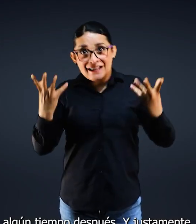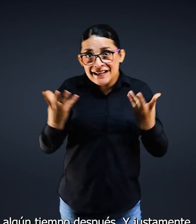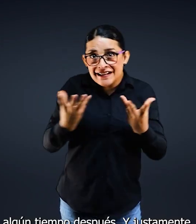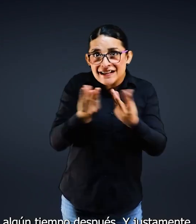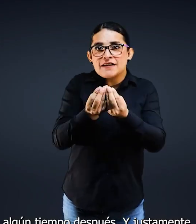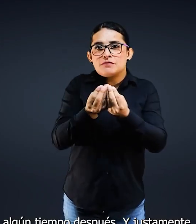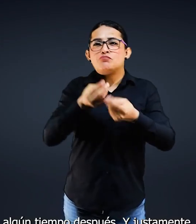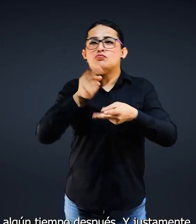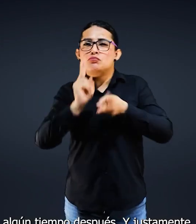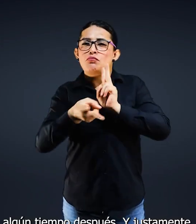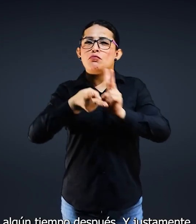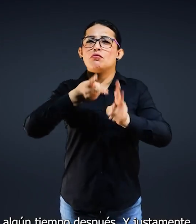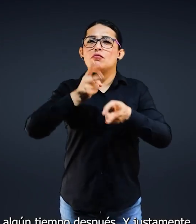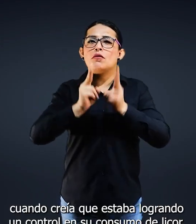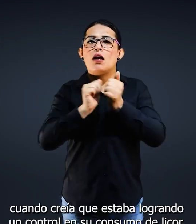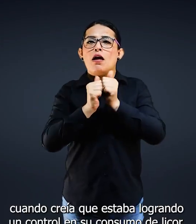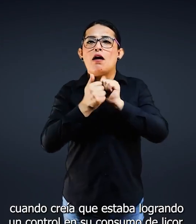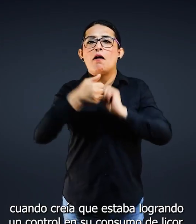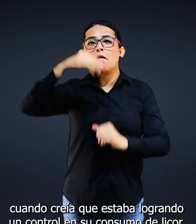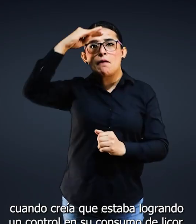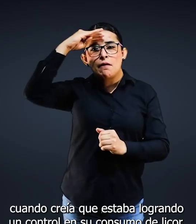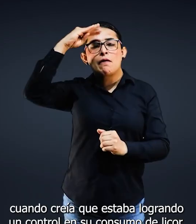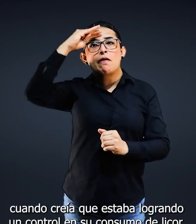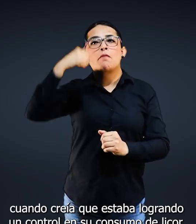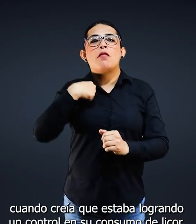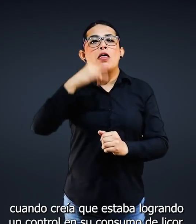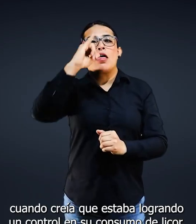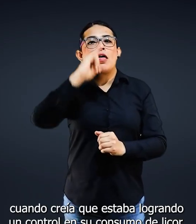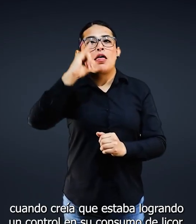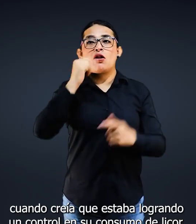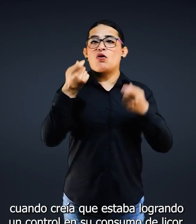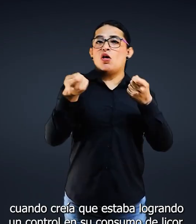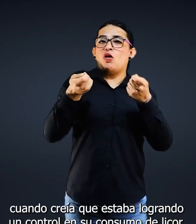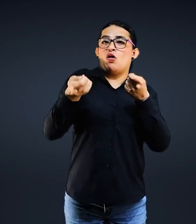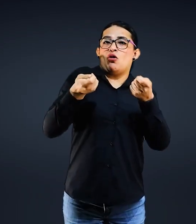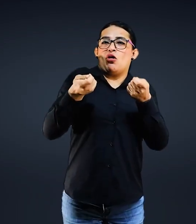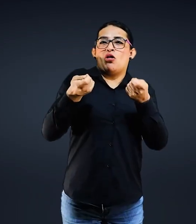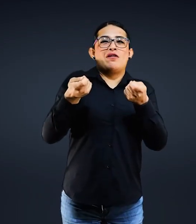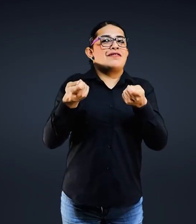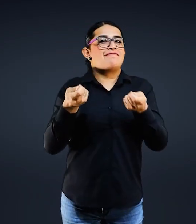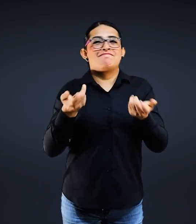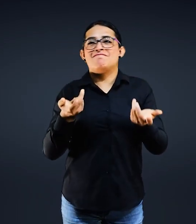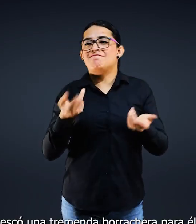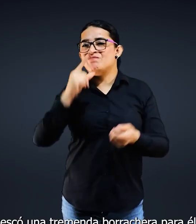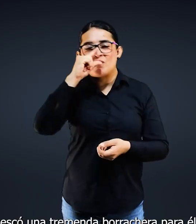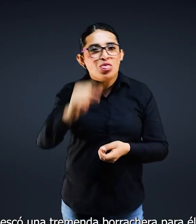tiempo después, y justamente cuando creía que estaba logrando un control en su consumo de licor, pescó una